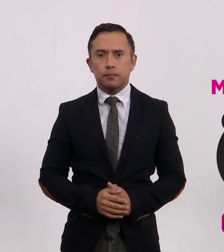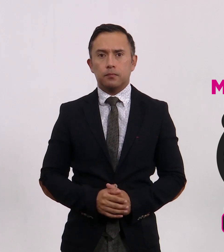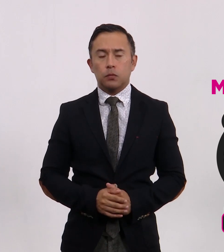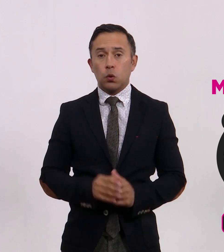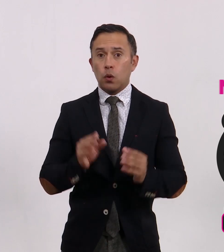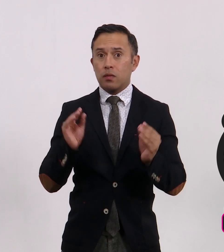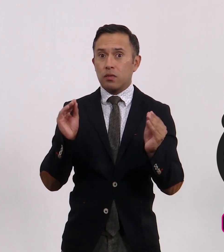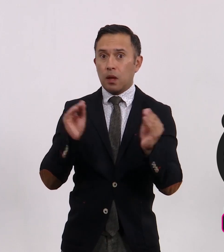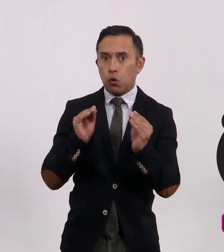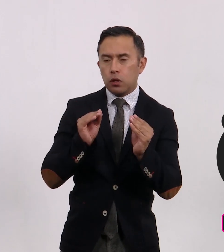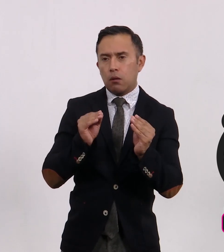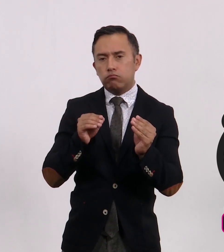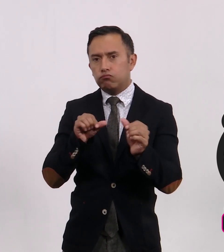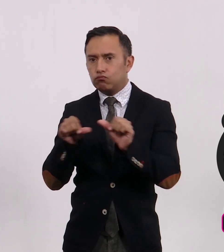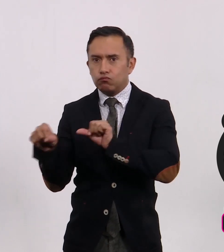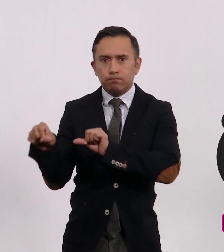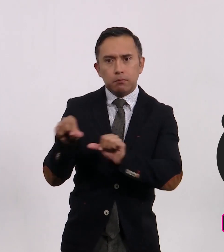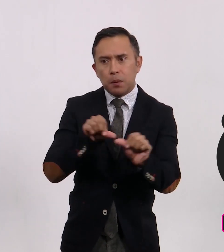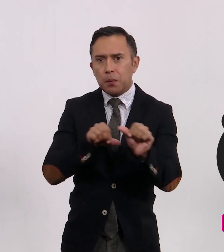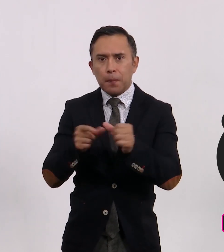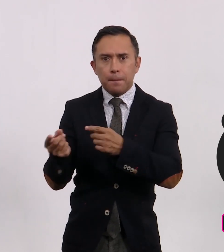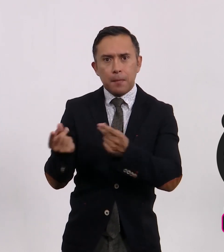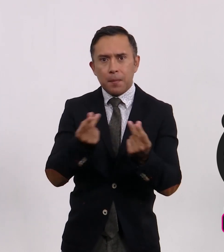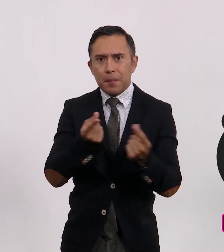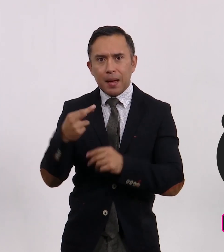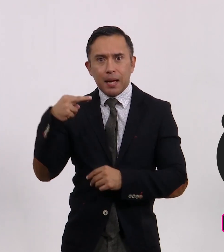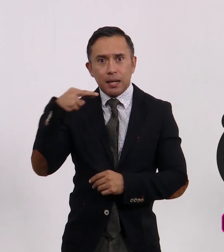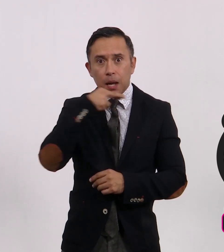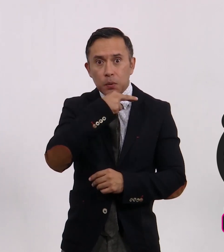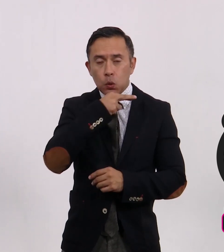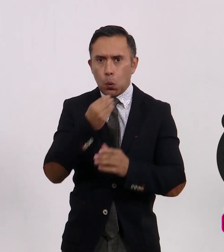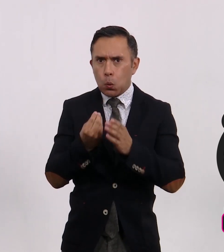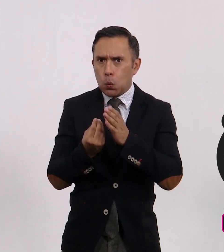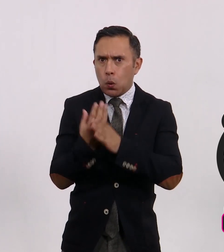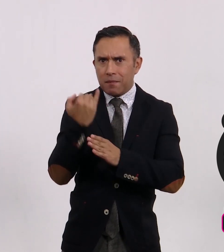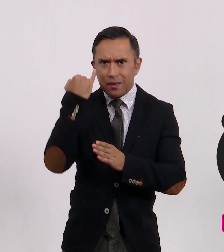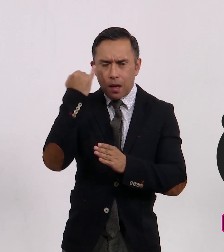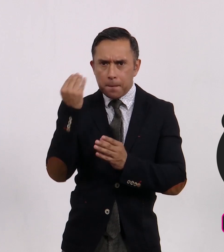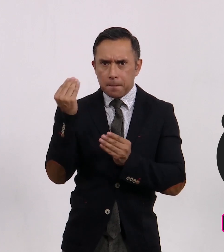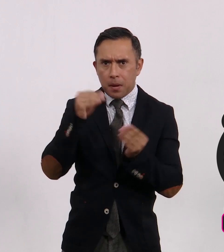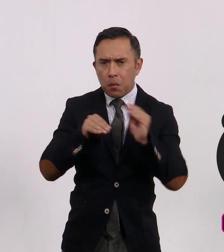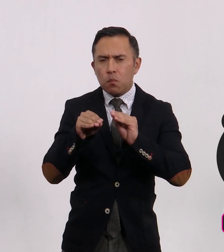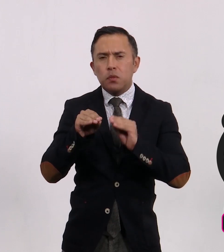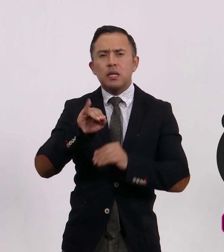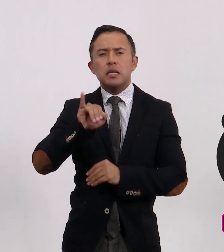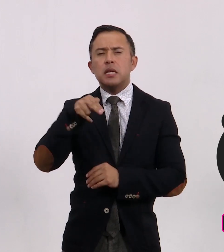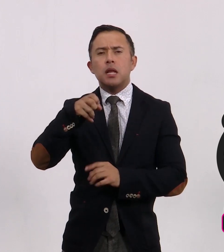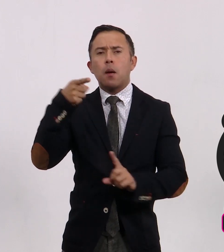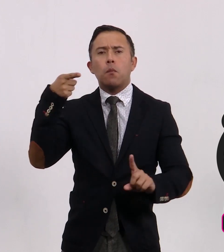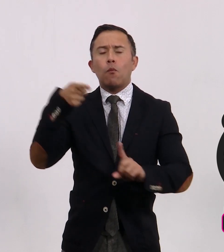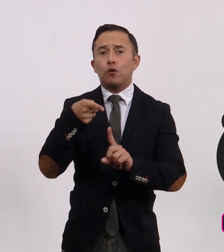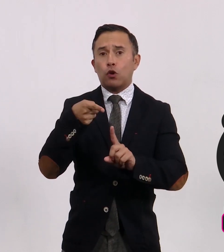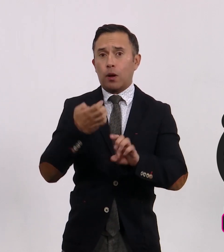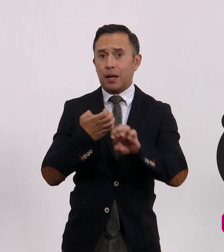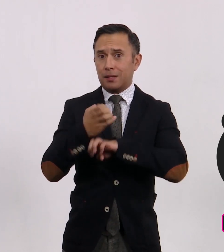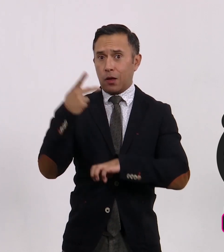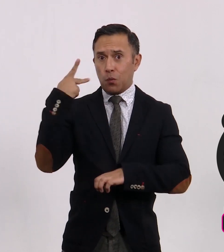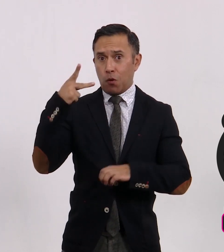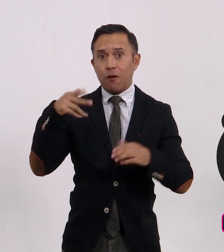con la realización de un debate dinámico interactivo e innovador el ine busca dotar de elementos para que la ciudadanía de